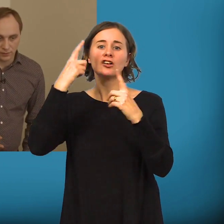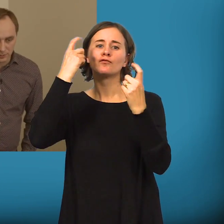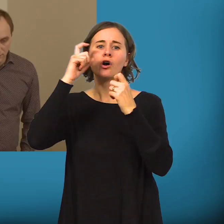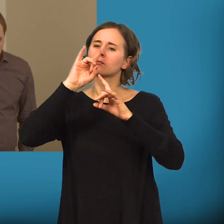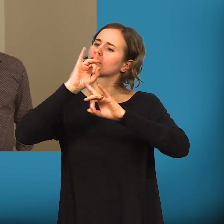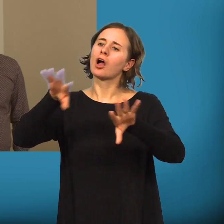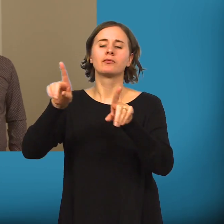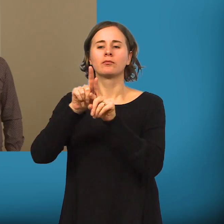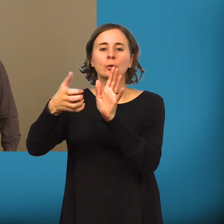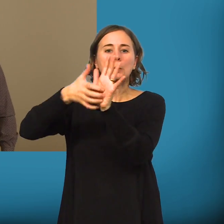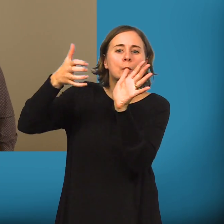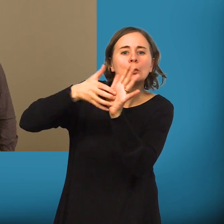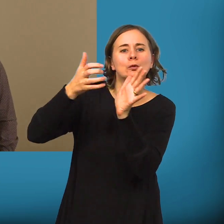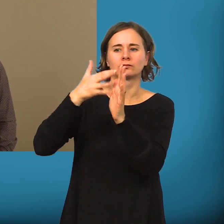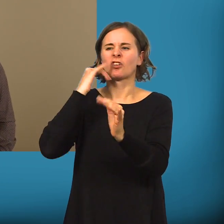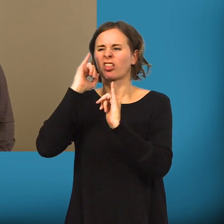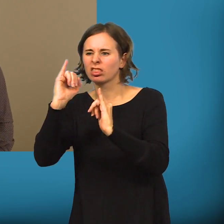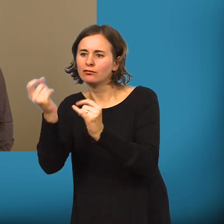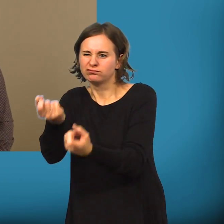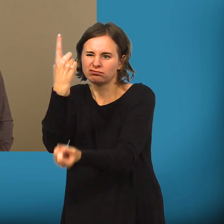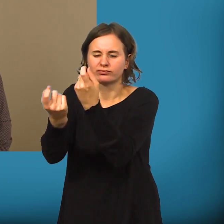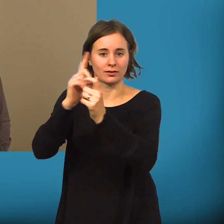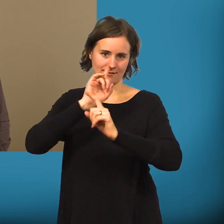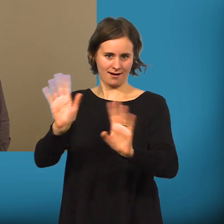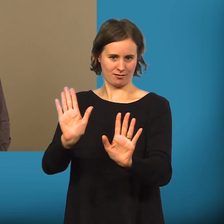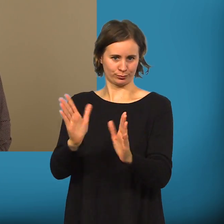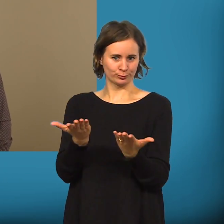neviešą informaciją. Mes dažnais atvejais